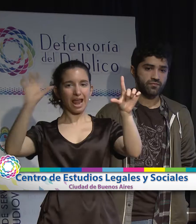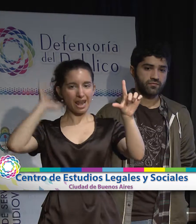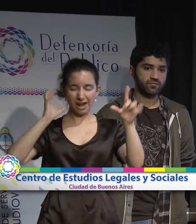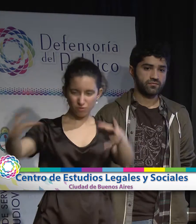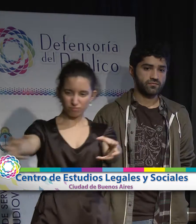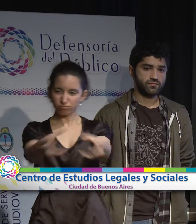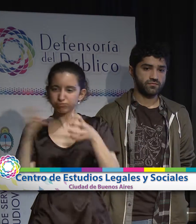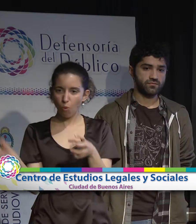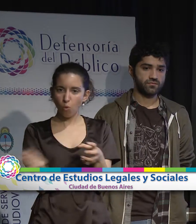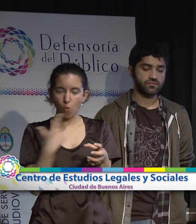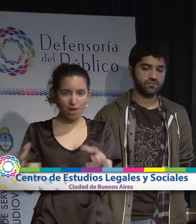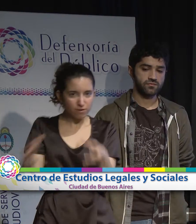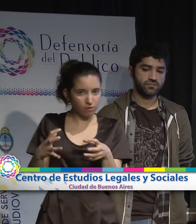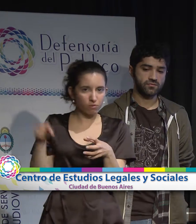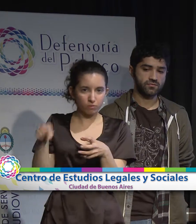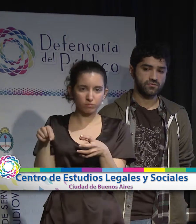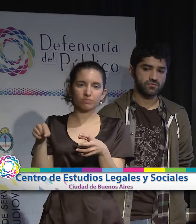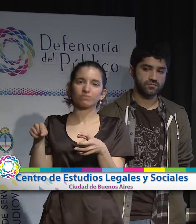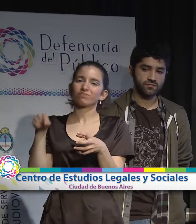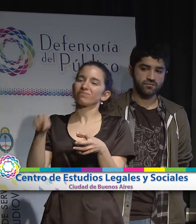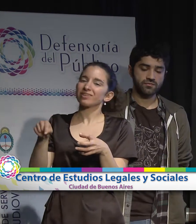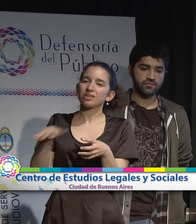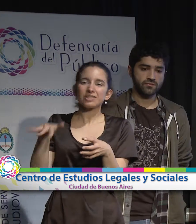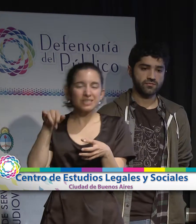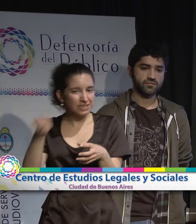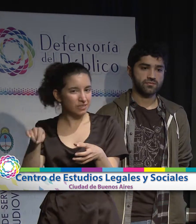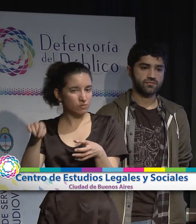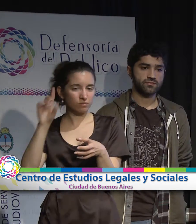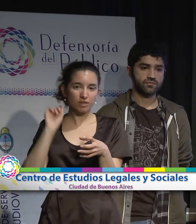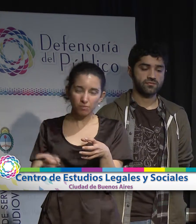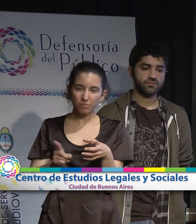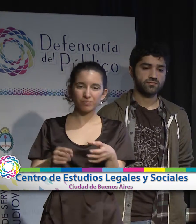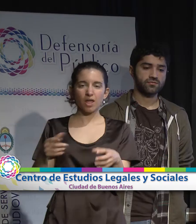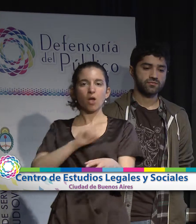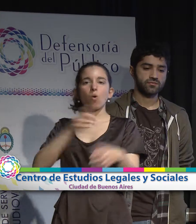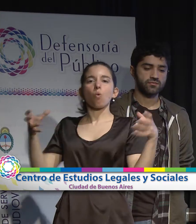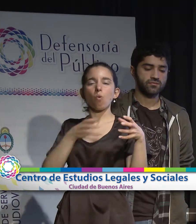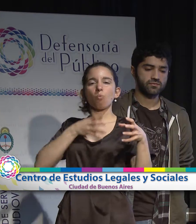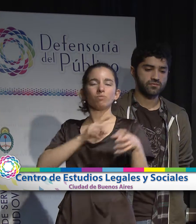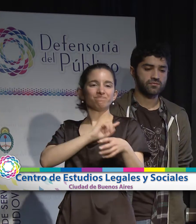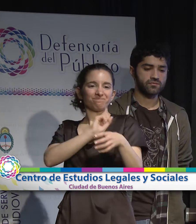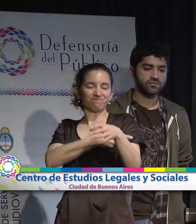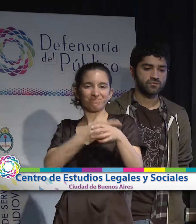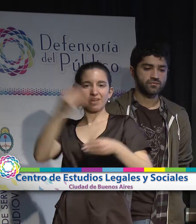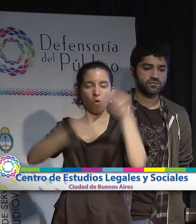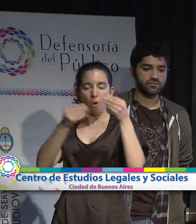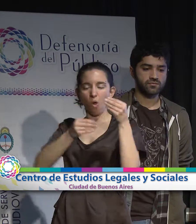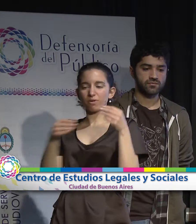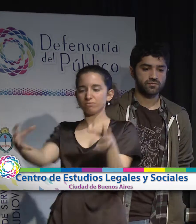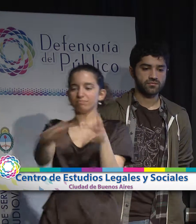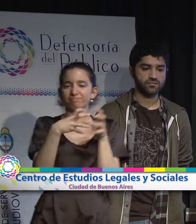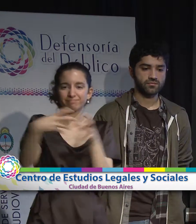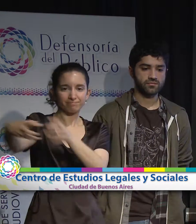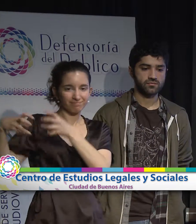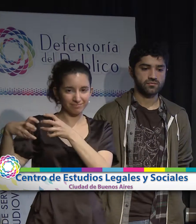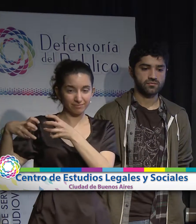o los procesos de concentración de medios, de posición dominante de ciertos grupos económicos en materia de comunicación audiovisual, afecta